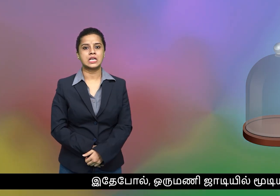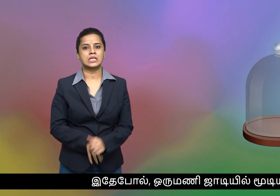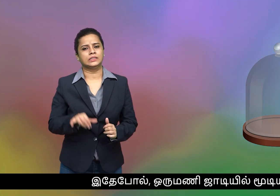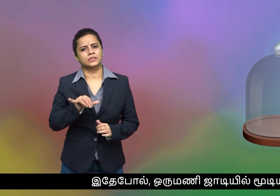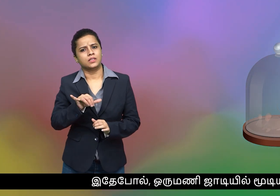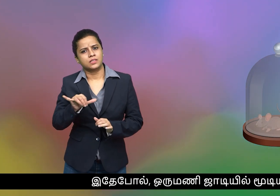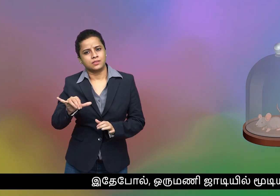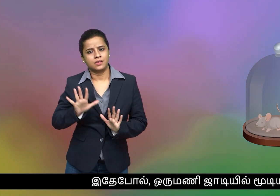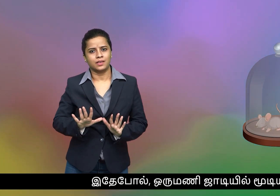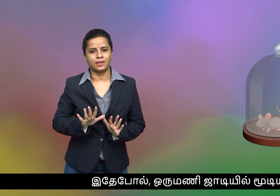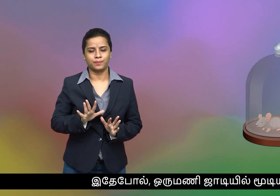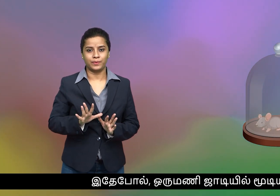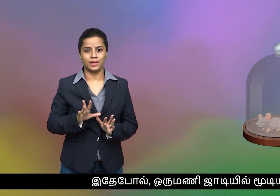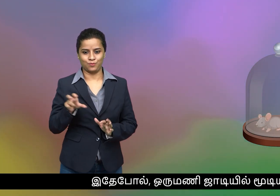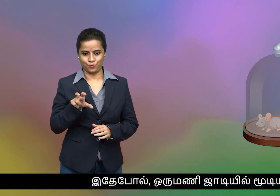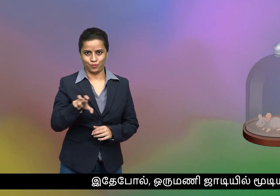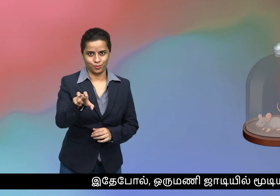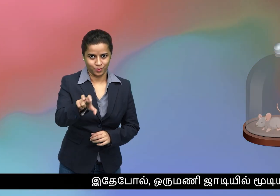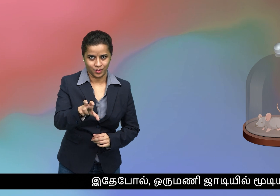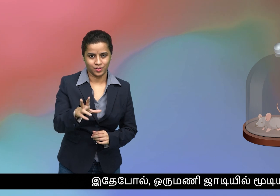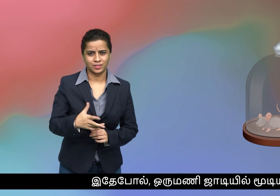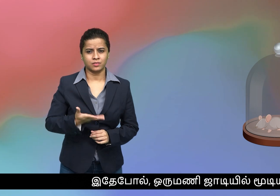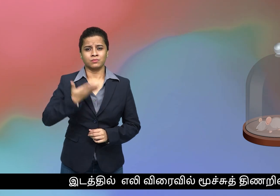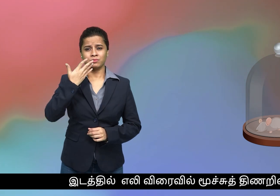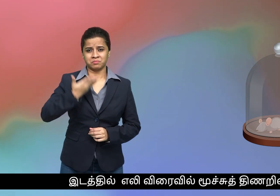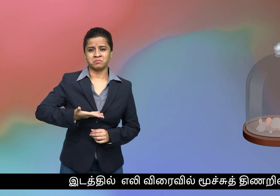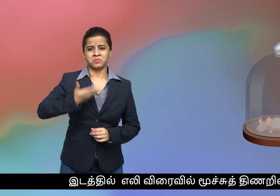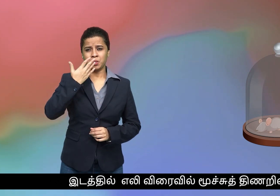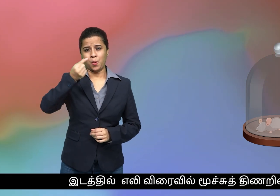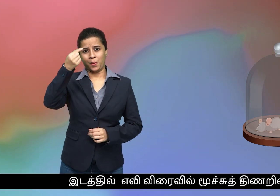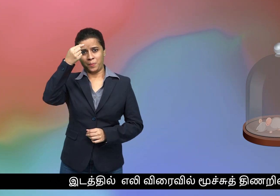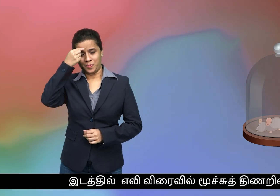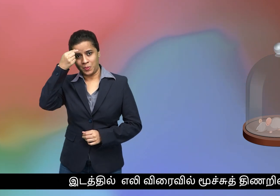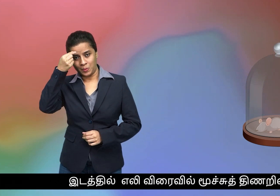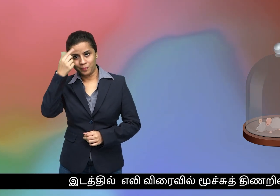இதேபோல் ஒரு மணிக்குடுவையில் மூடிய இடத்தில் எலி விரைவில் மூச்சு திணறிவிடும்.